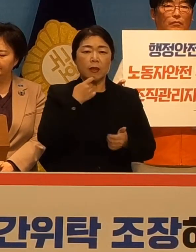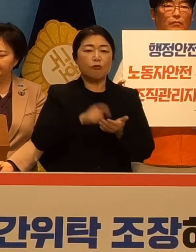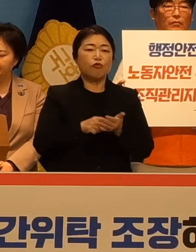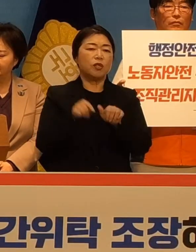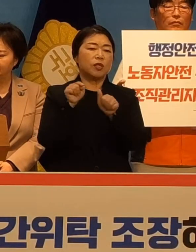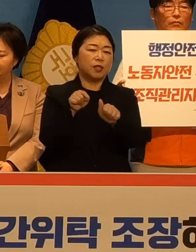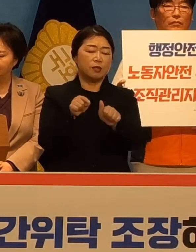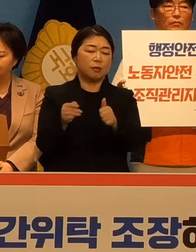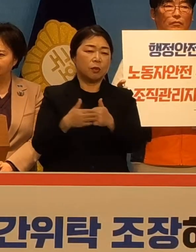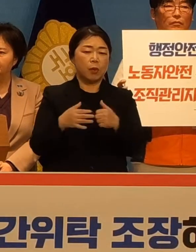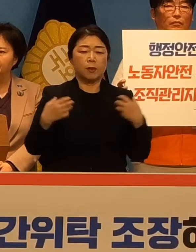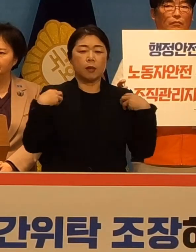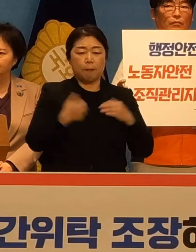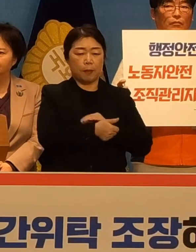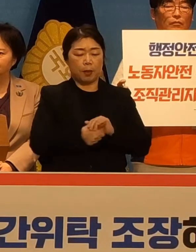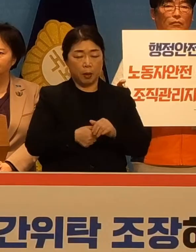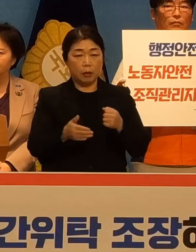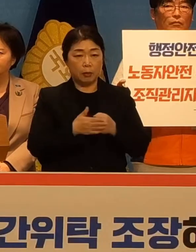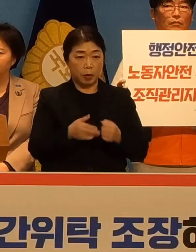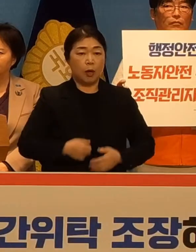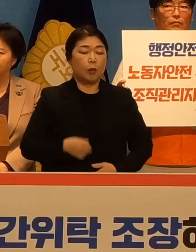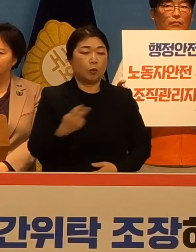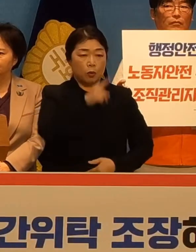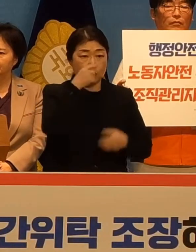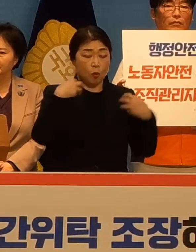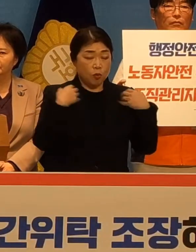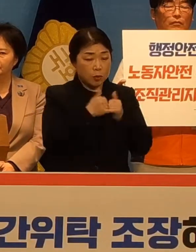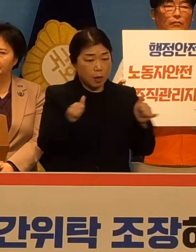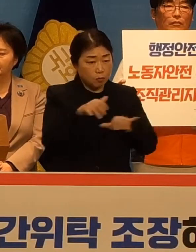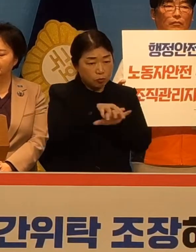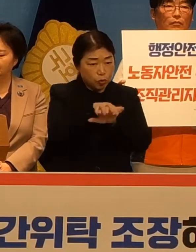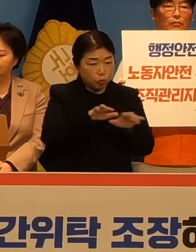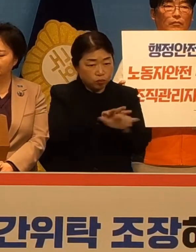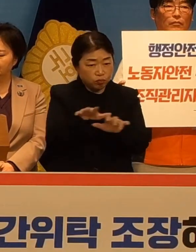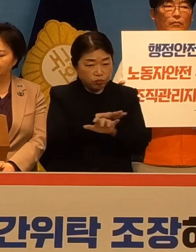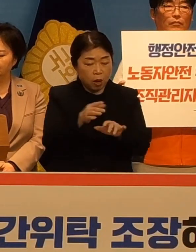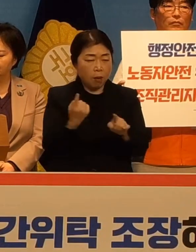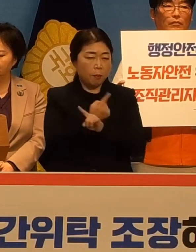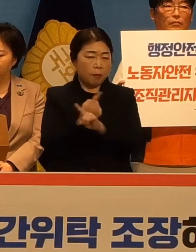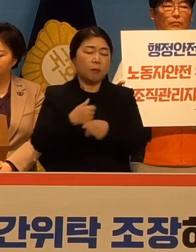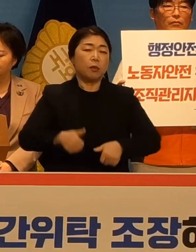인력 정책에 변화가 있어야 한다는 방치하였고 결국